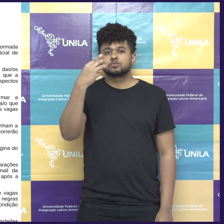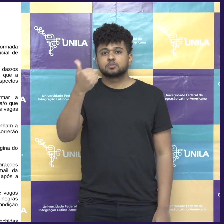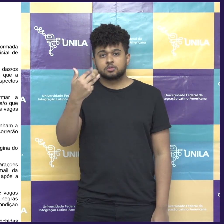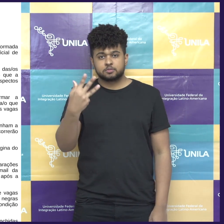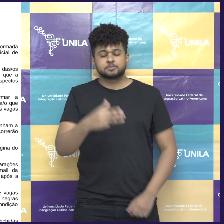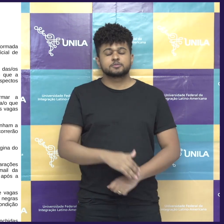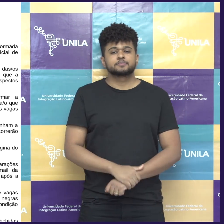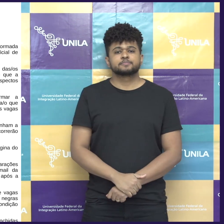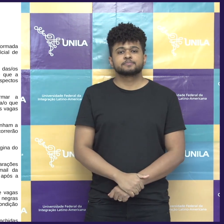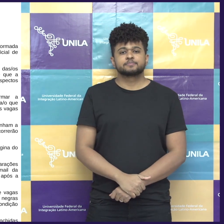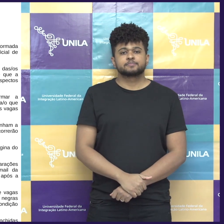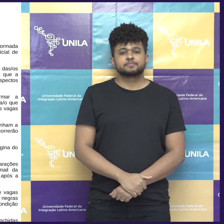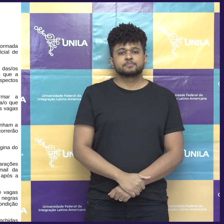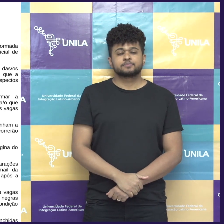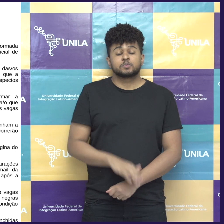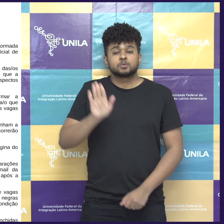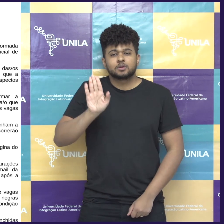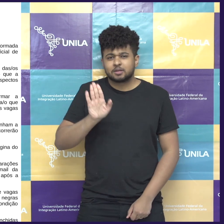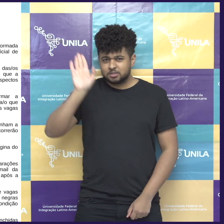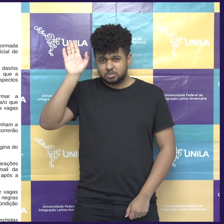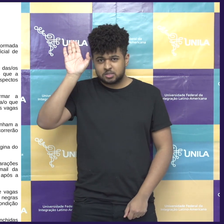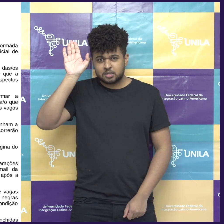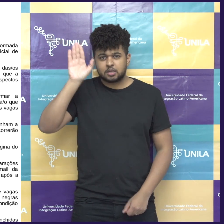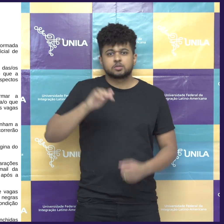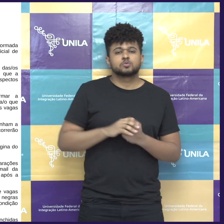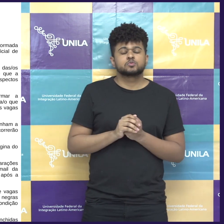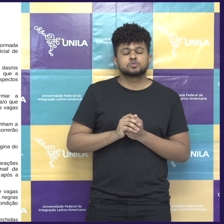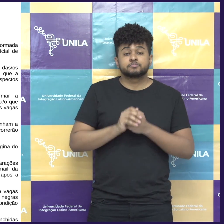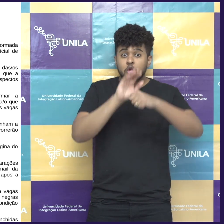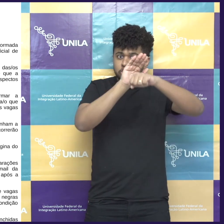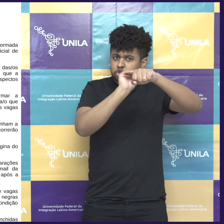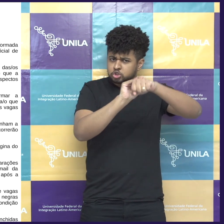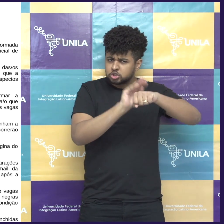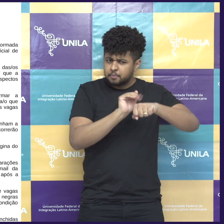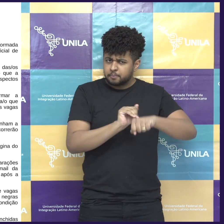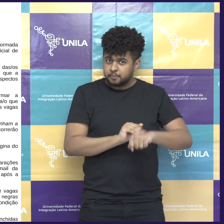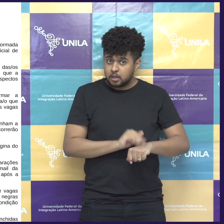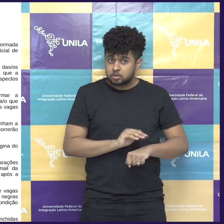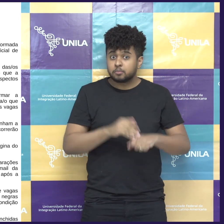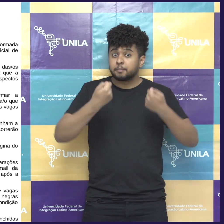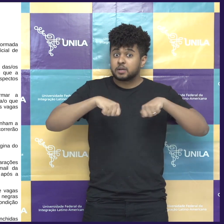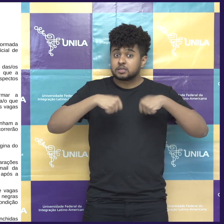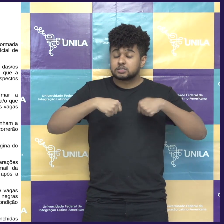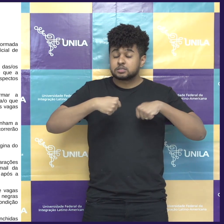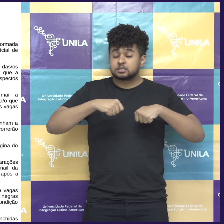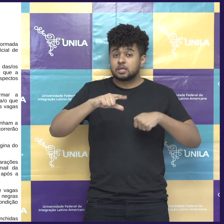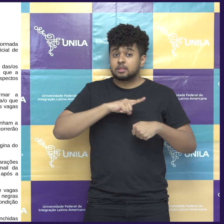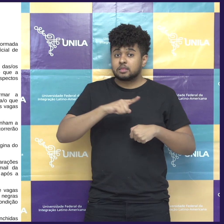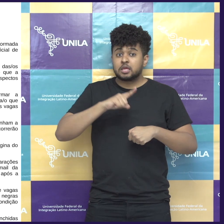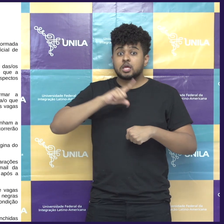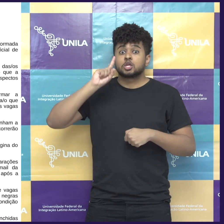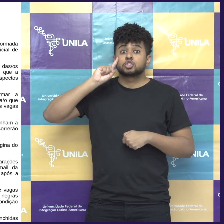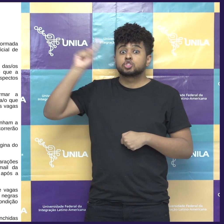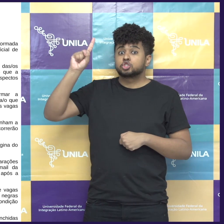3.1.13. Os candidatos convocados deverão comparecer em